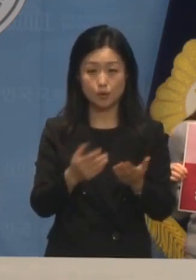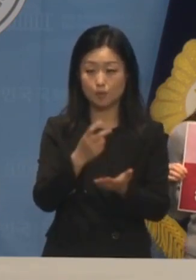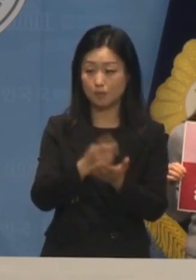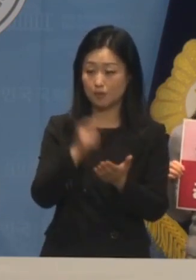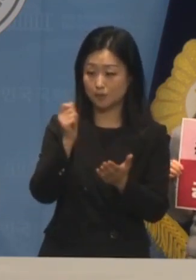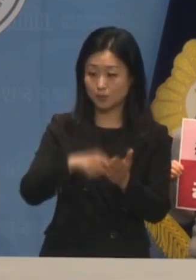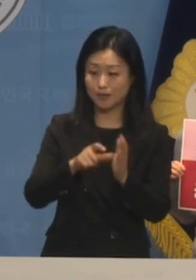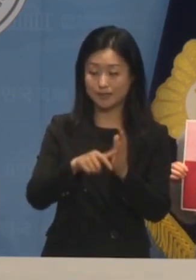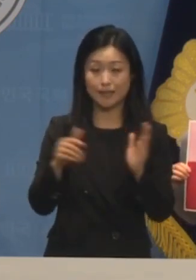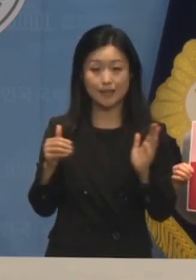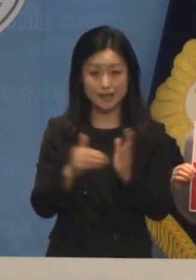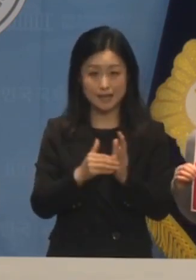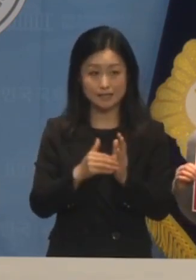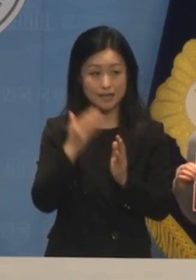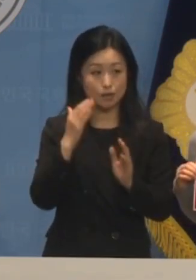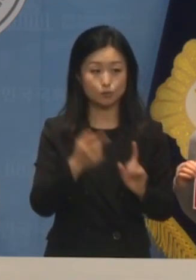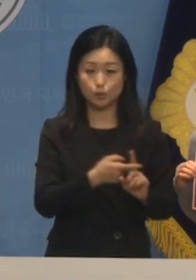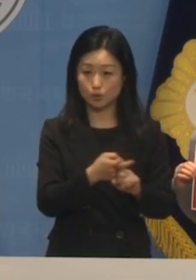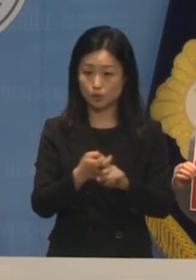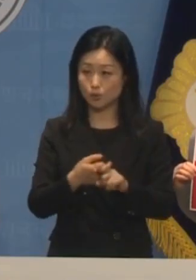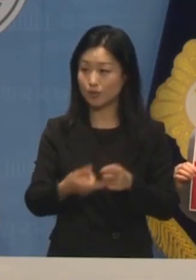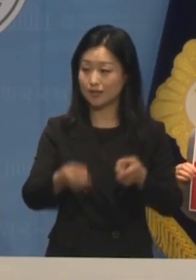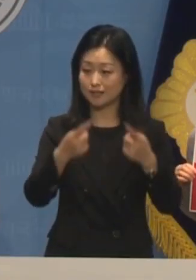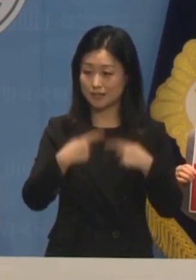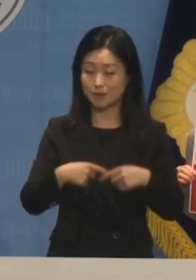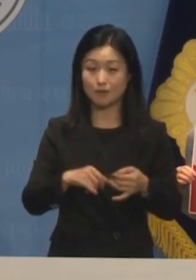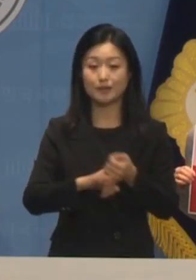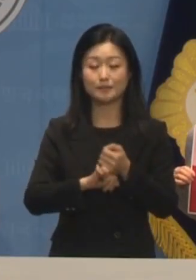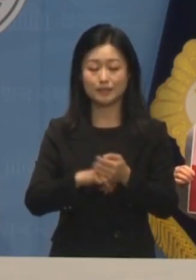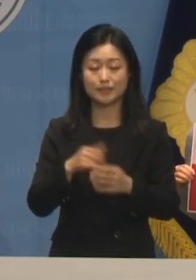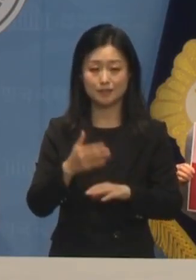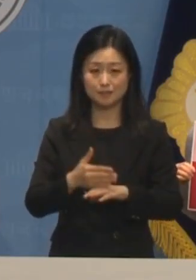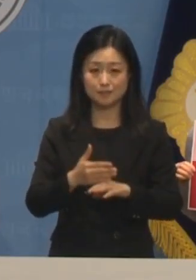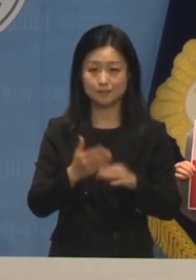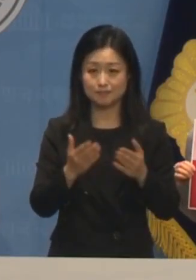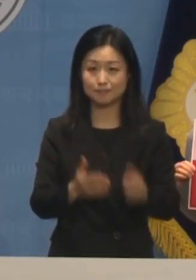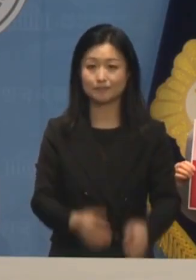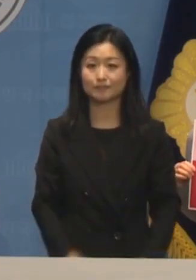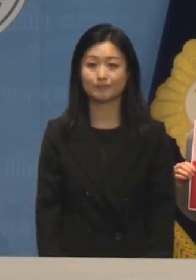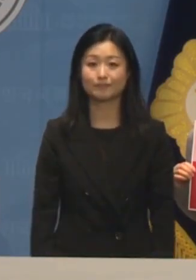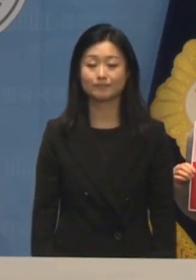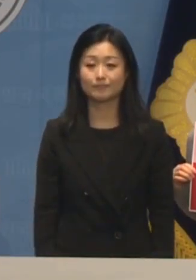통과될 때까지 한국노총이 함께하겠습니다. 감사합니다.